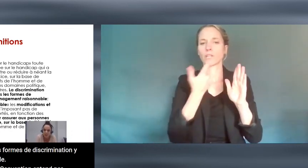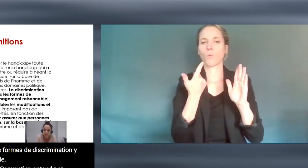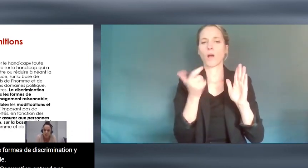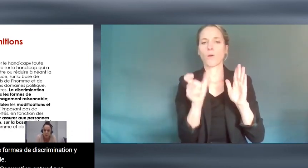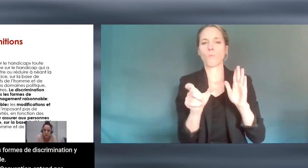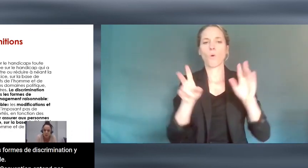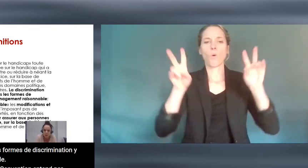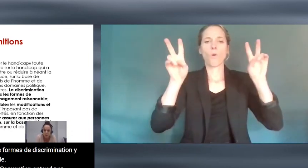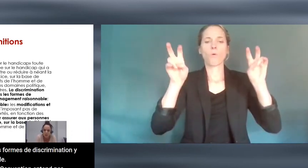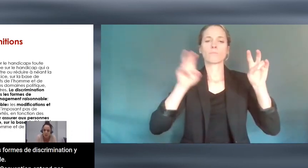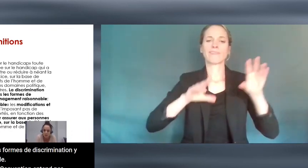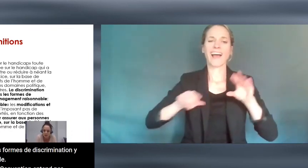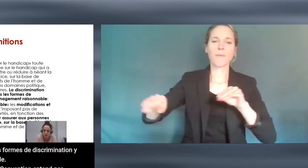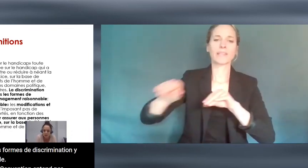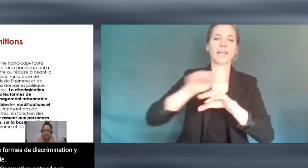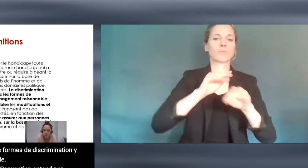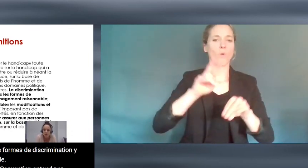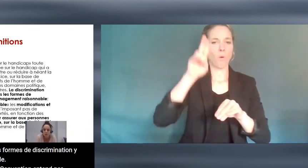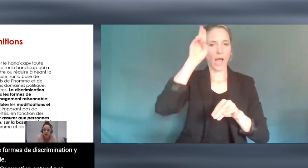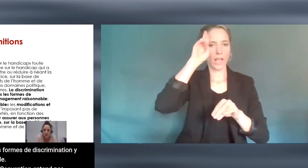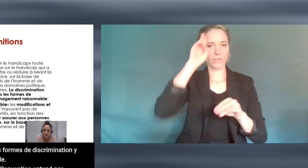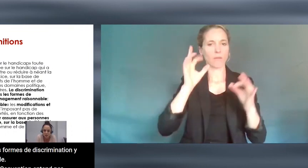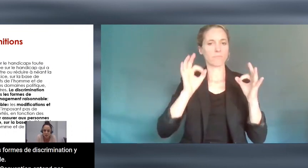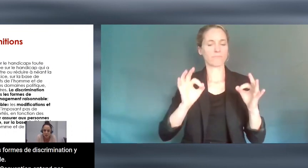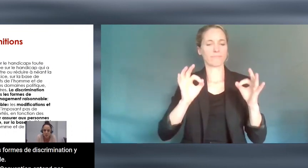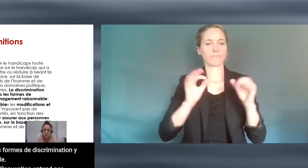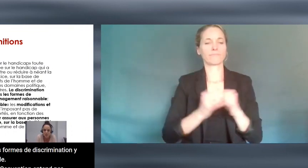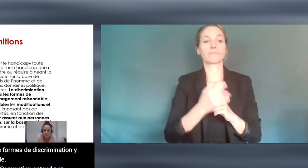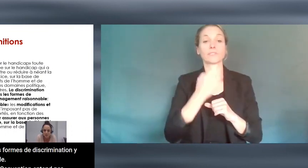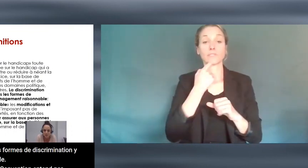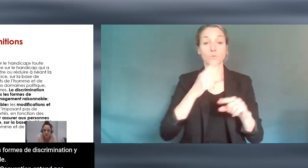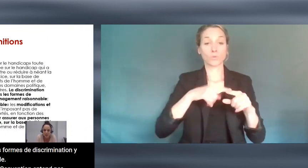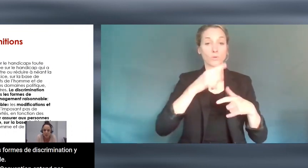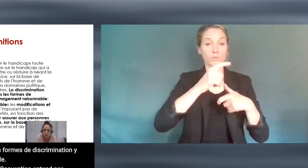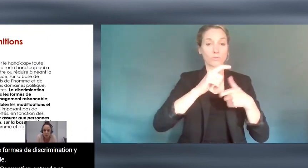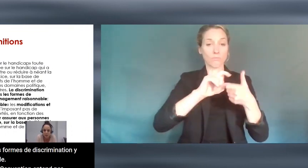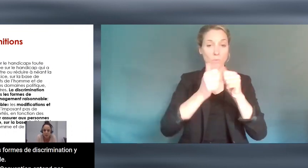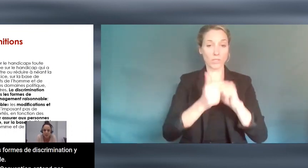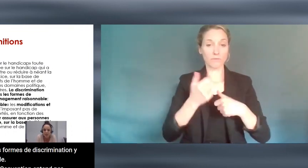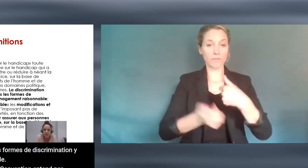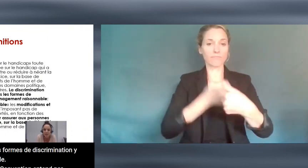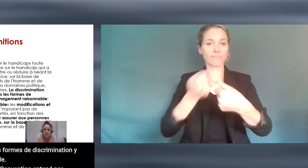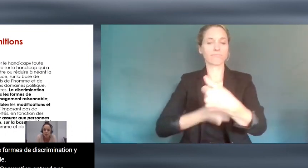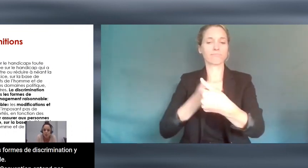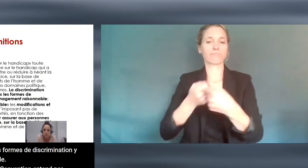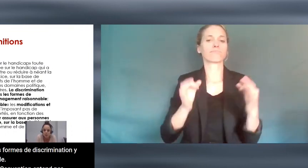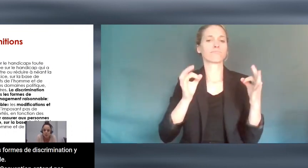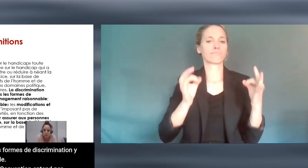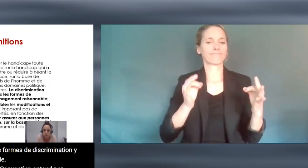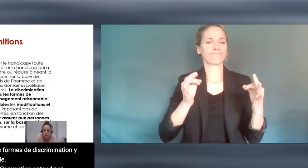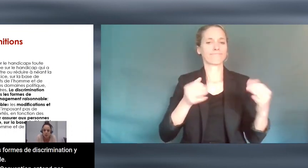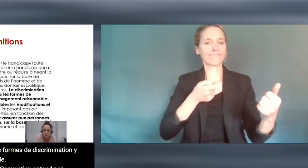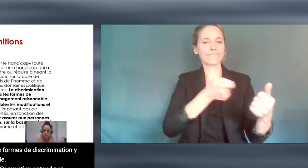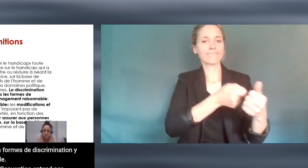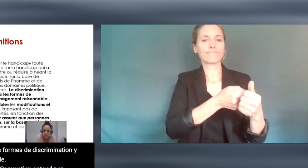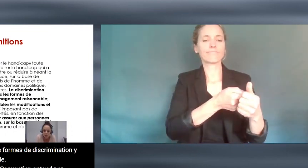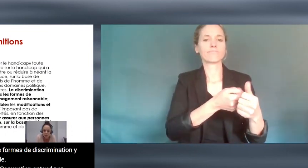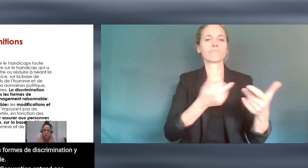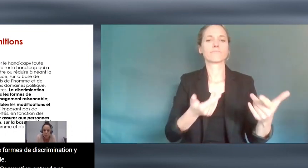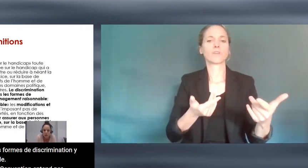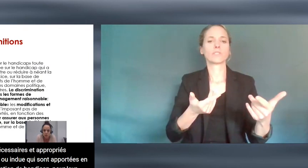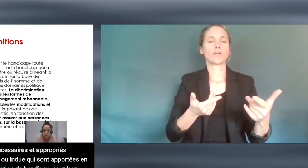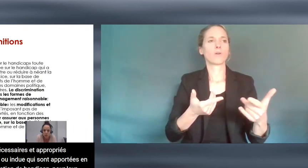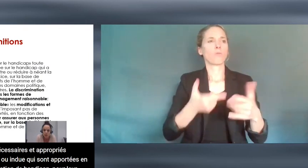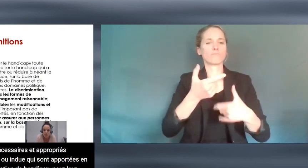lit que ce sont les modifications et ajustements nécessaires et appropriés n'imposant pas de charges